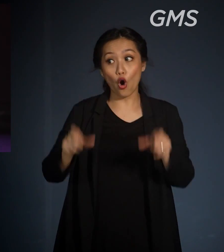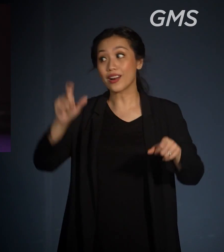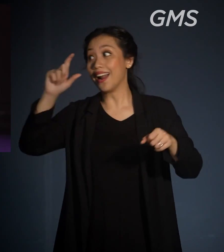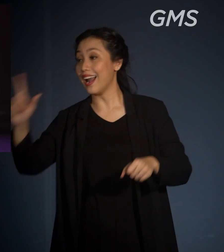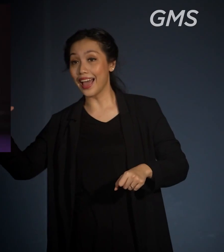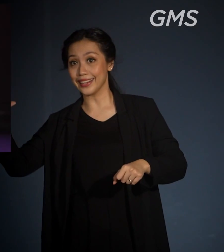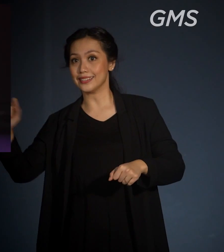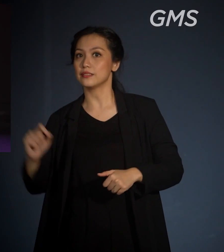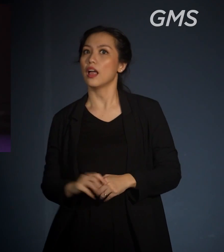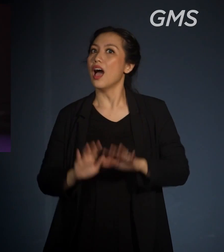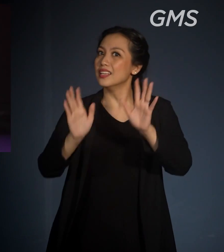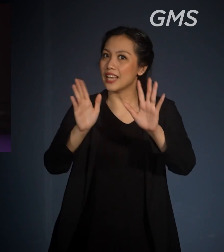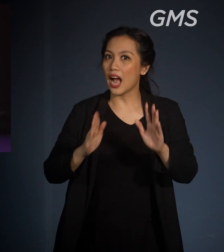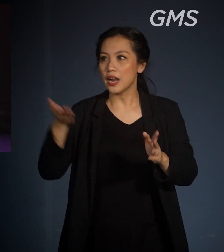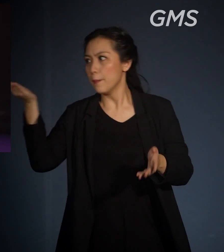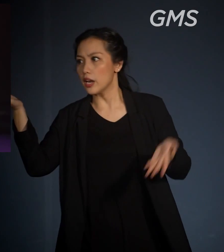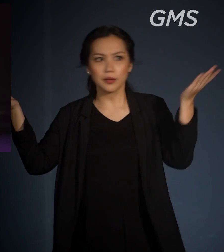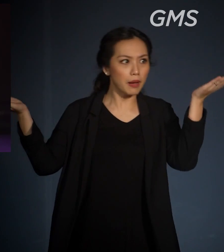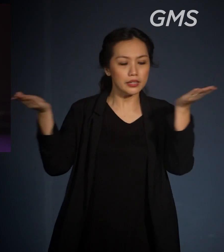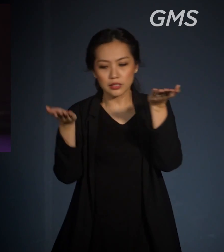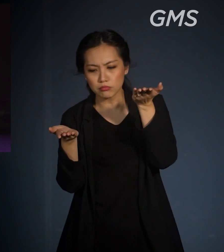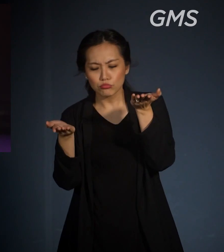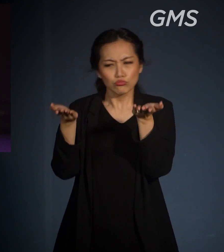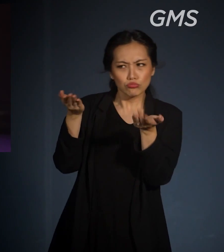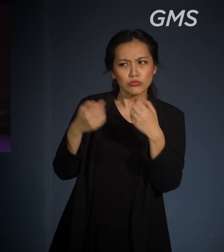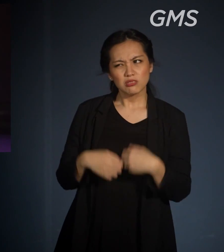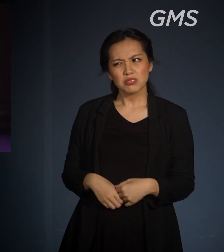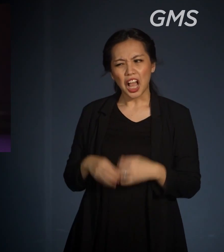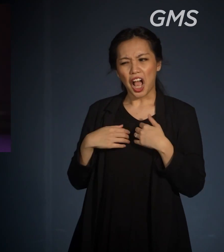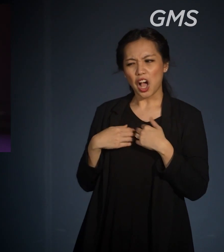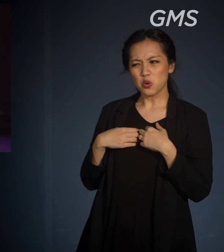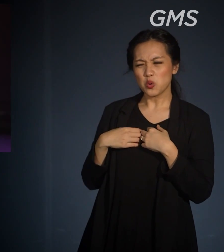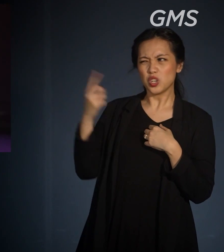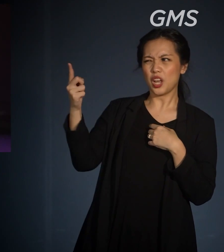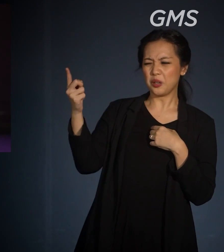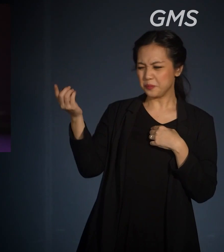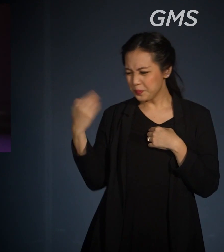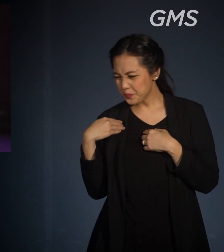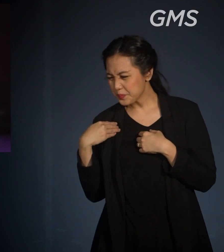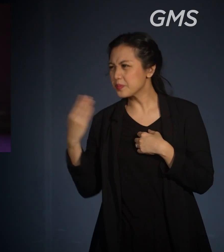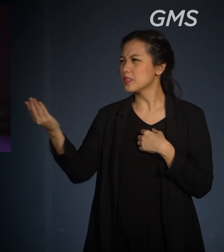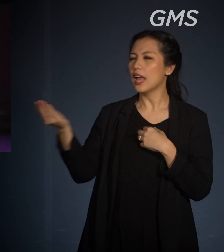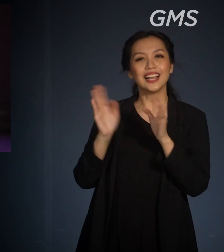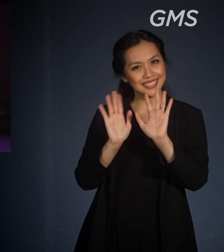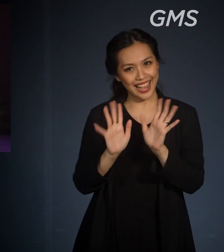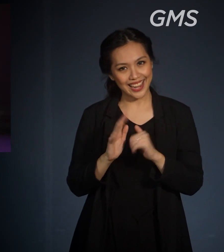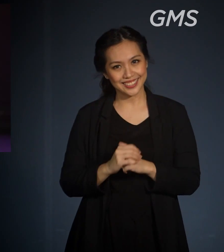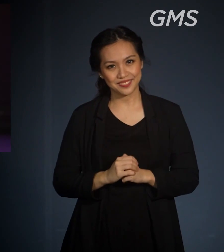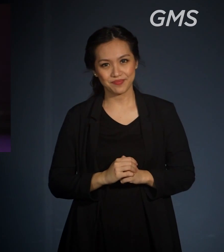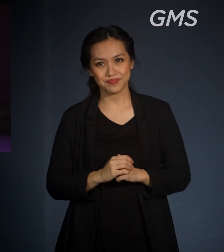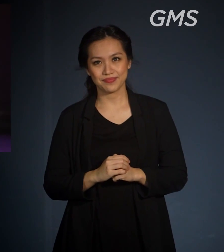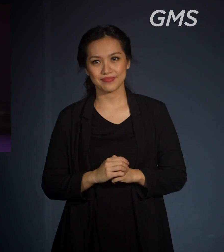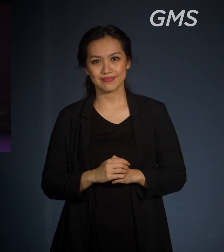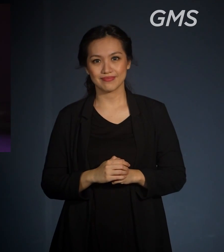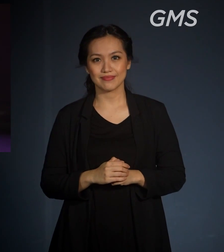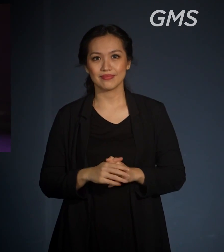Anda, jangan membandingkan diri Anda dengan orang lain. Coba kita buka